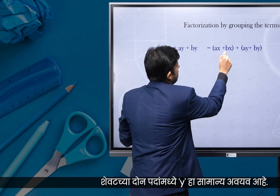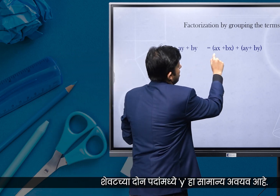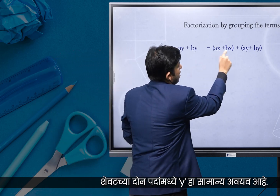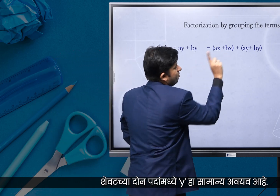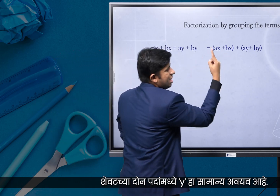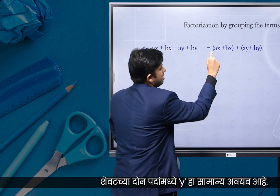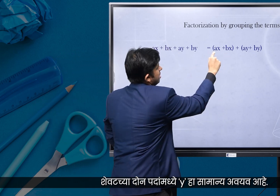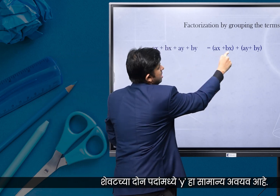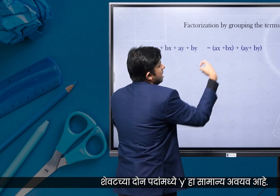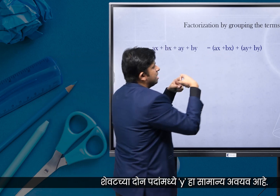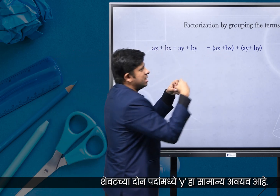सामान्य अवयव आहे.